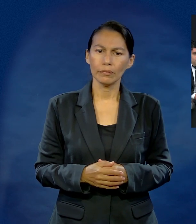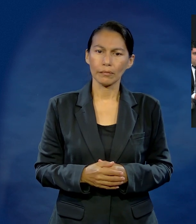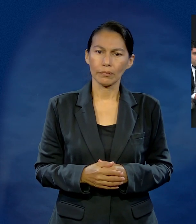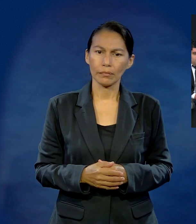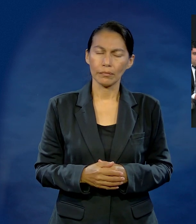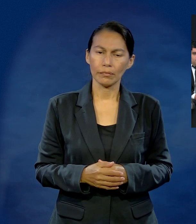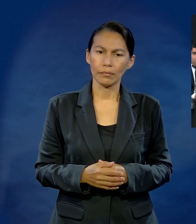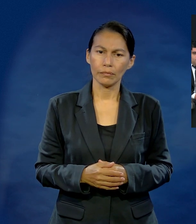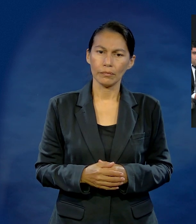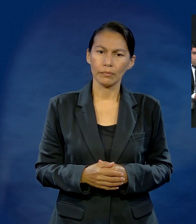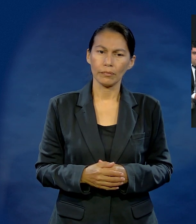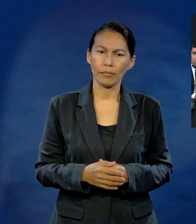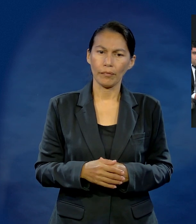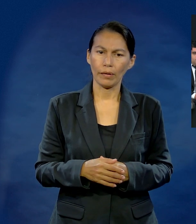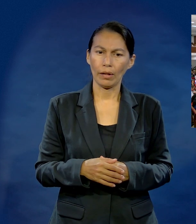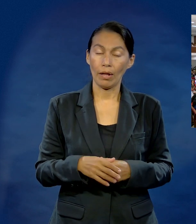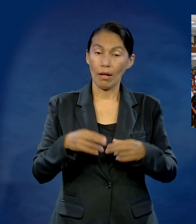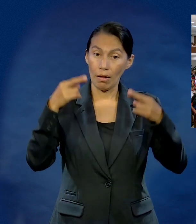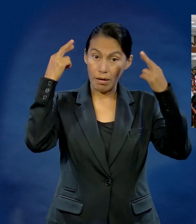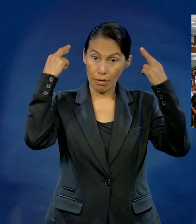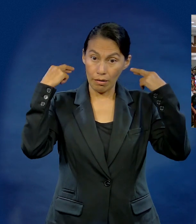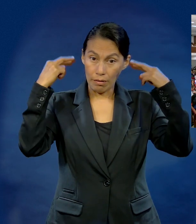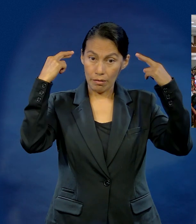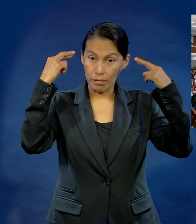Primer libro de Samuel, capítulo 25.